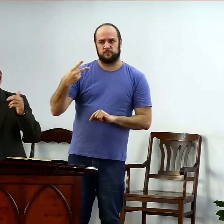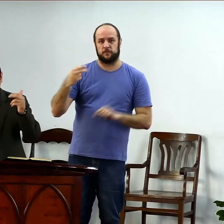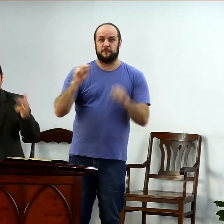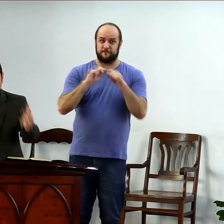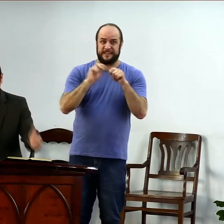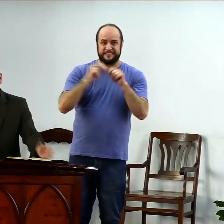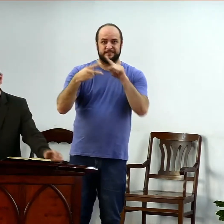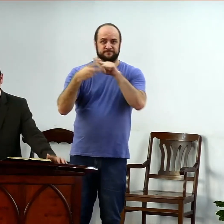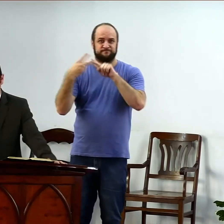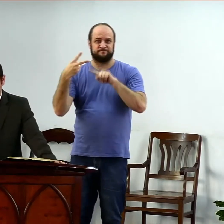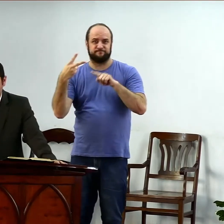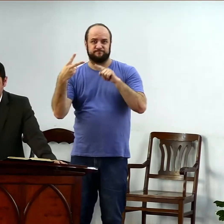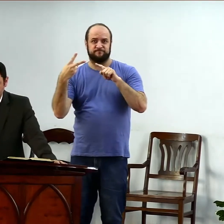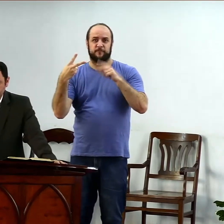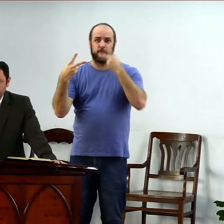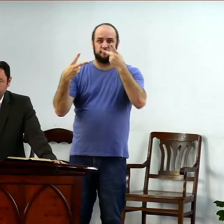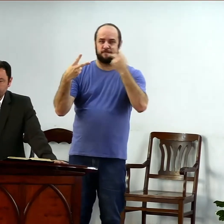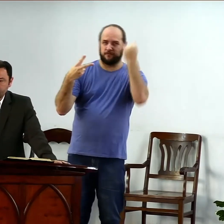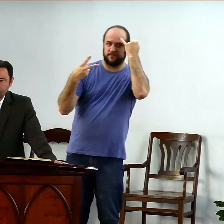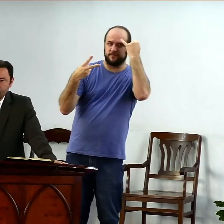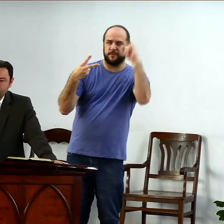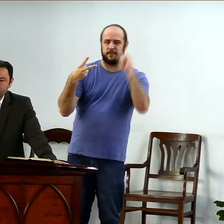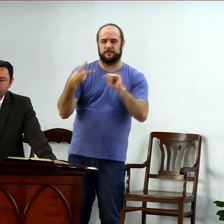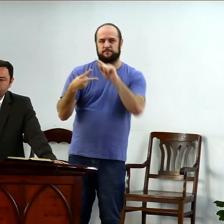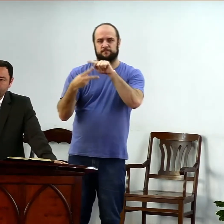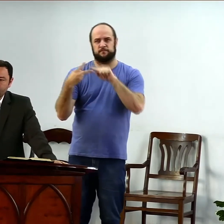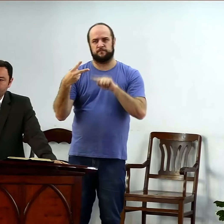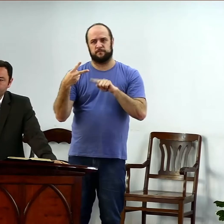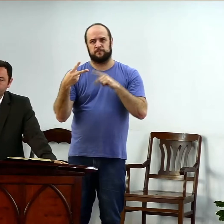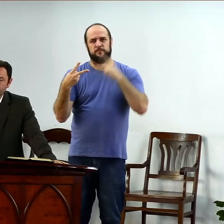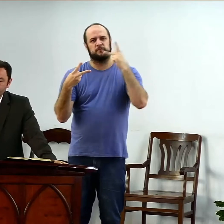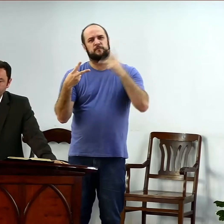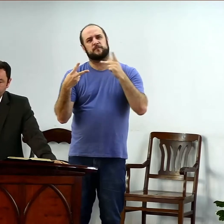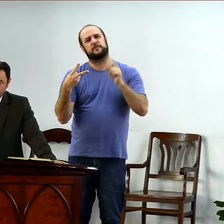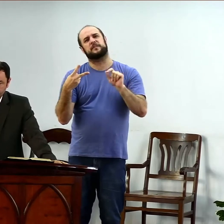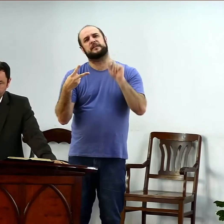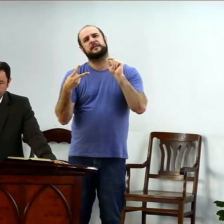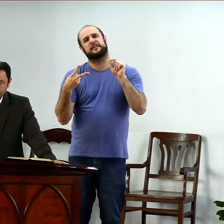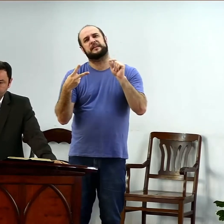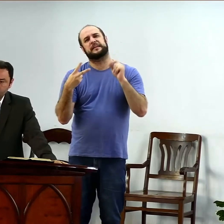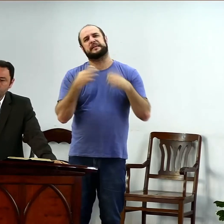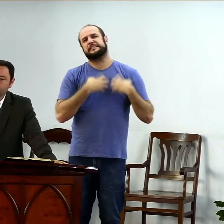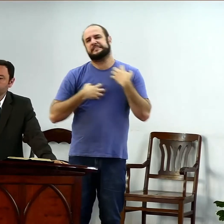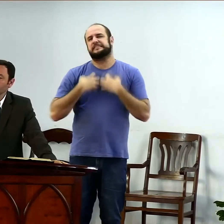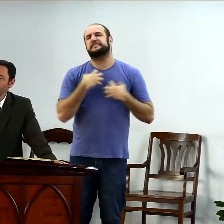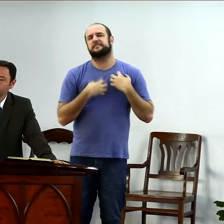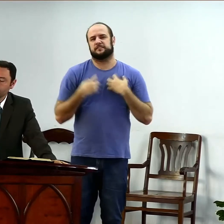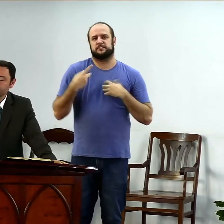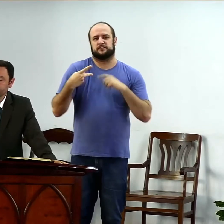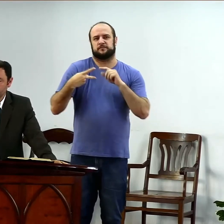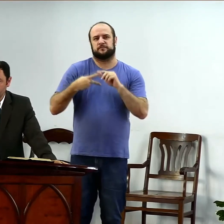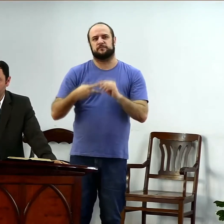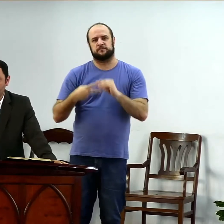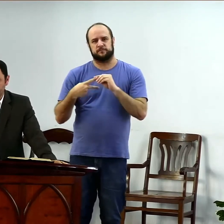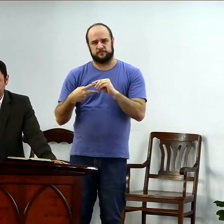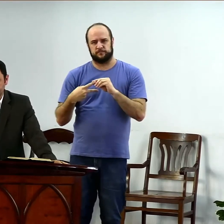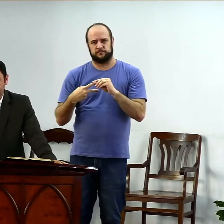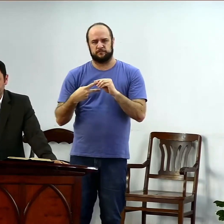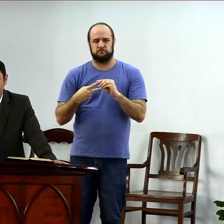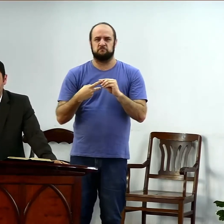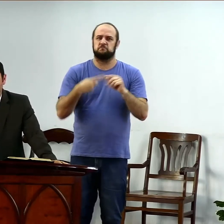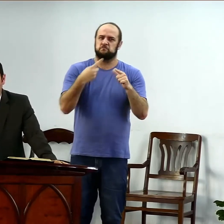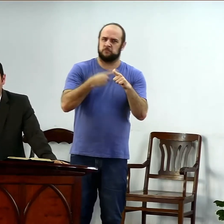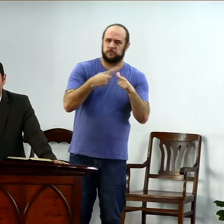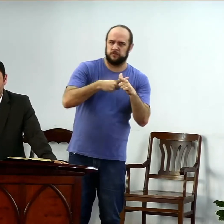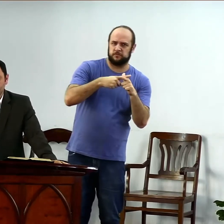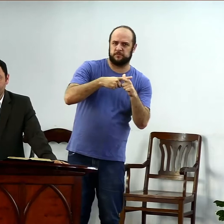fazermos duas considerações em relação àquilo que é a ansiedade. Uma no âmbito espiritual